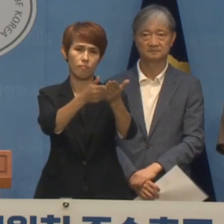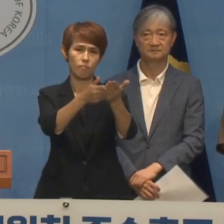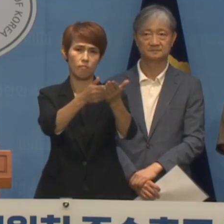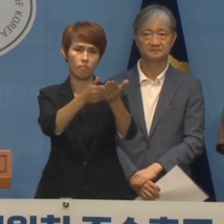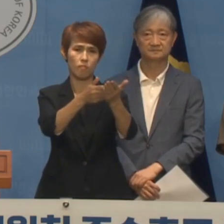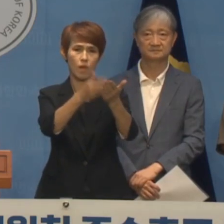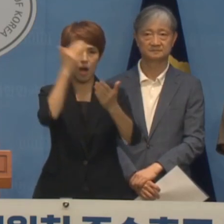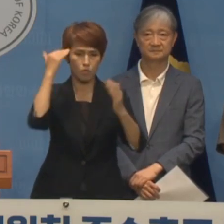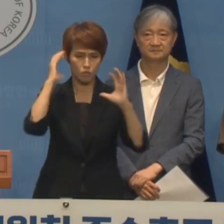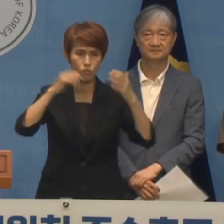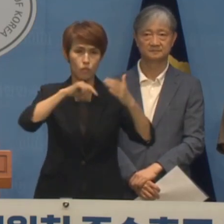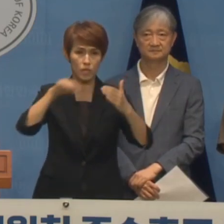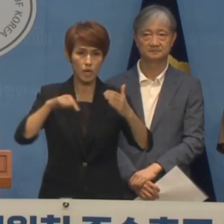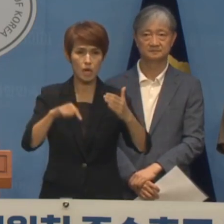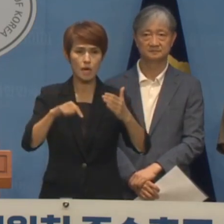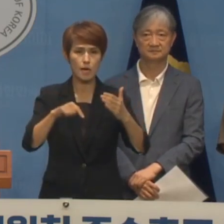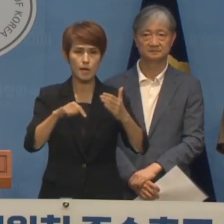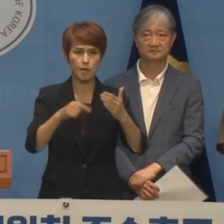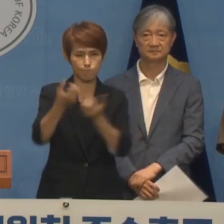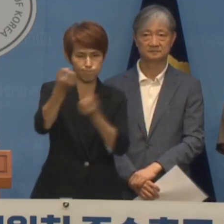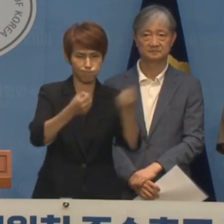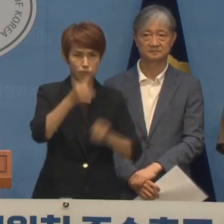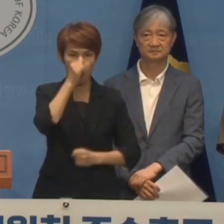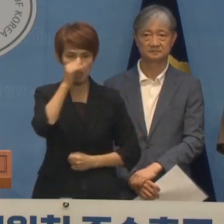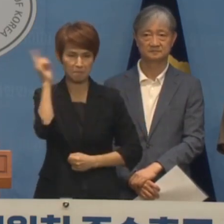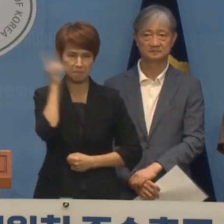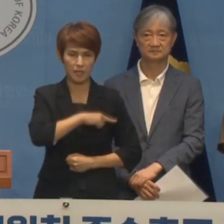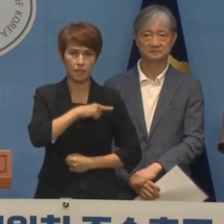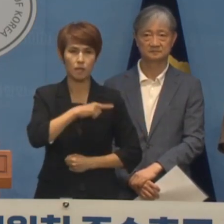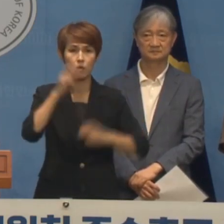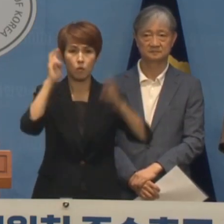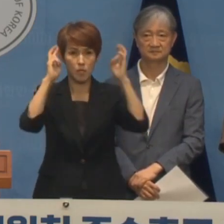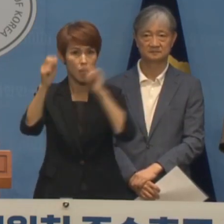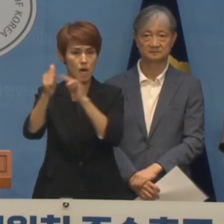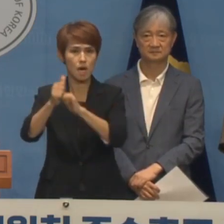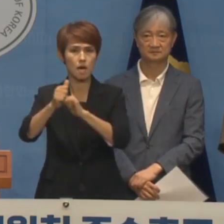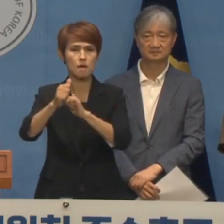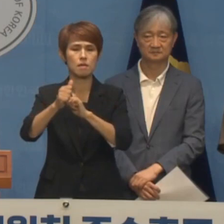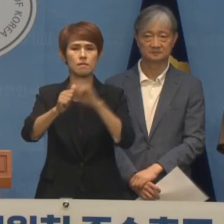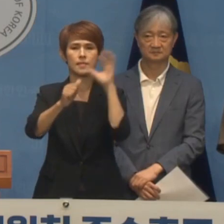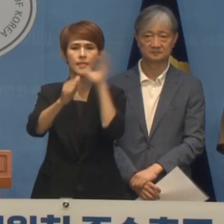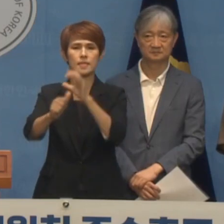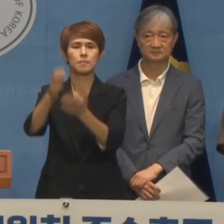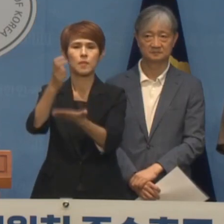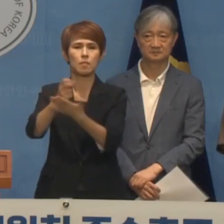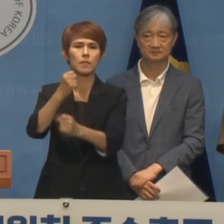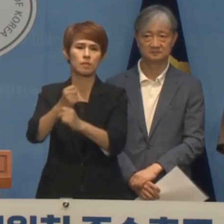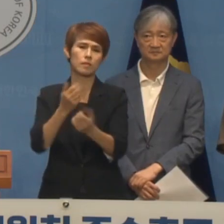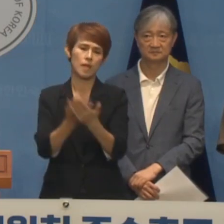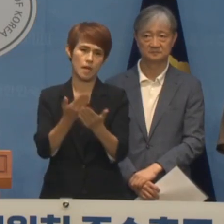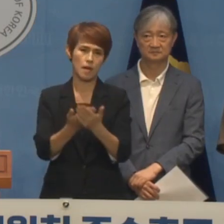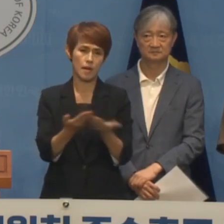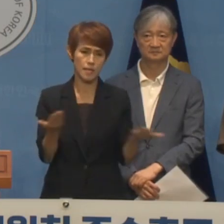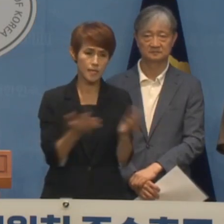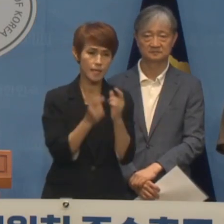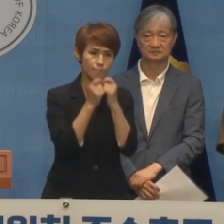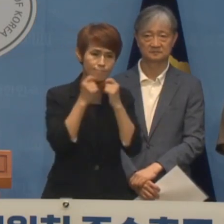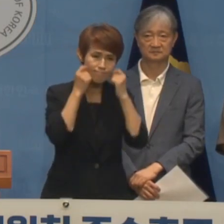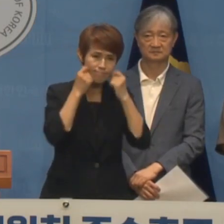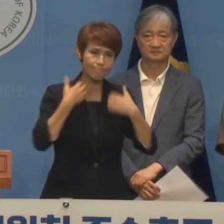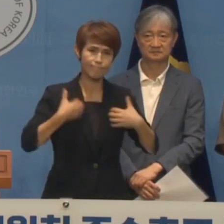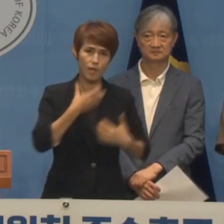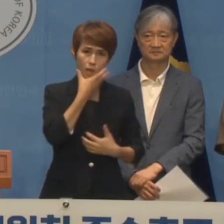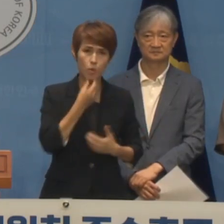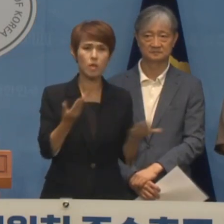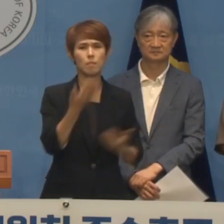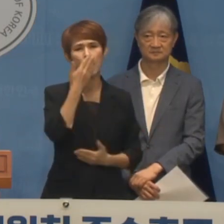국내 기업을 산산조각 내는 악질 투기 자본에 대한 규제법을 제정해 노동자가 웃으며 일할 수 있는 대한민국을